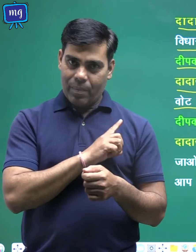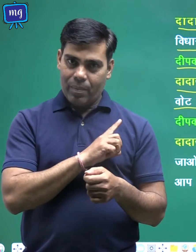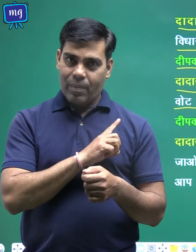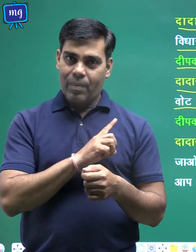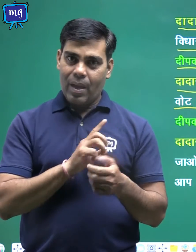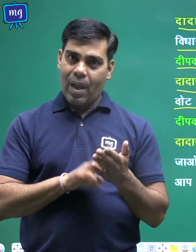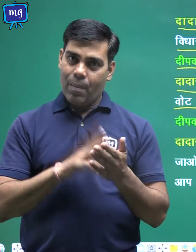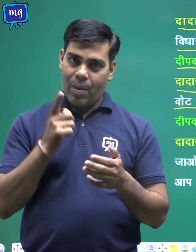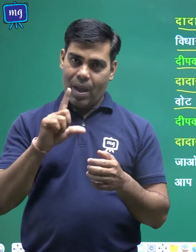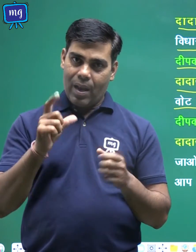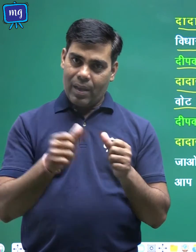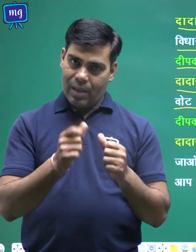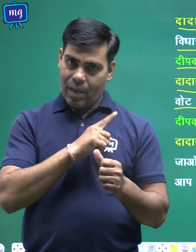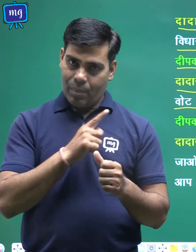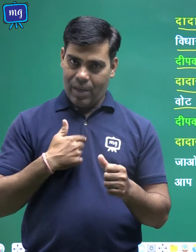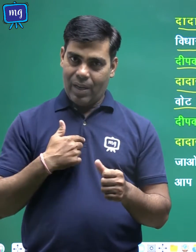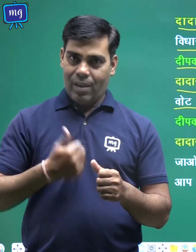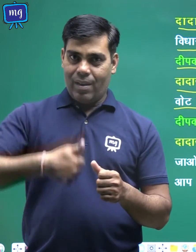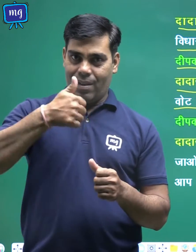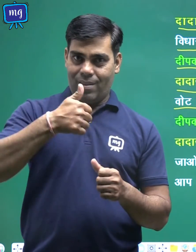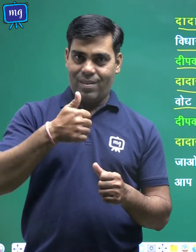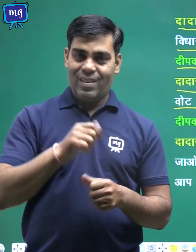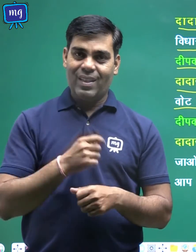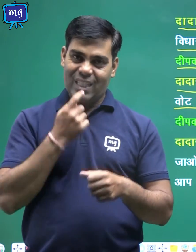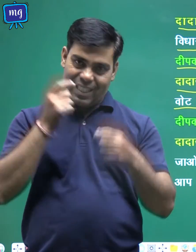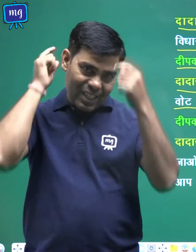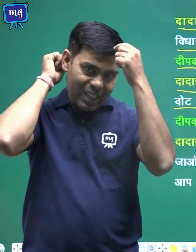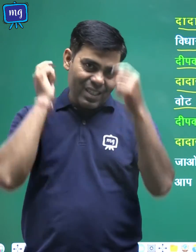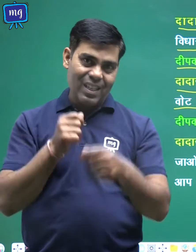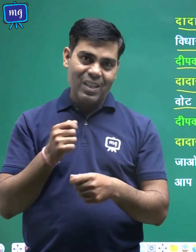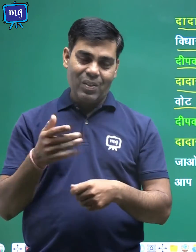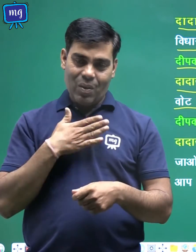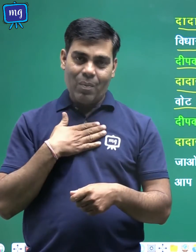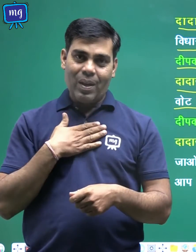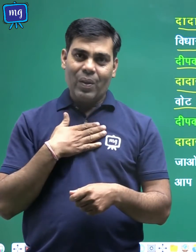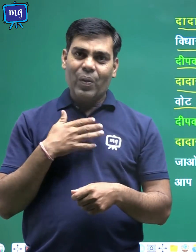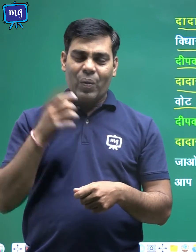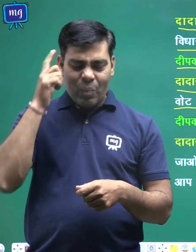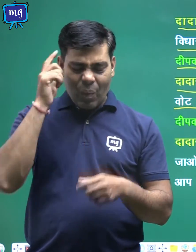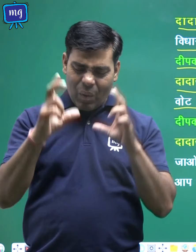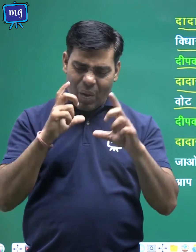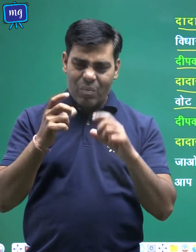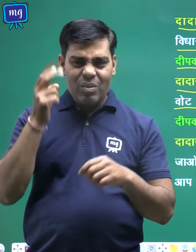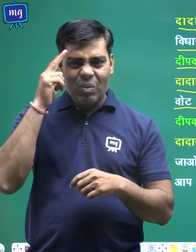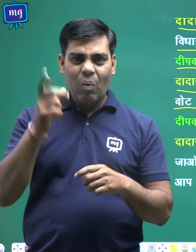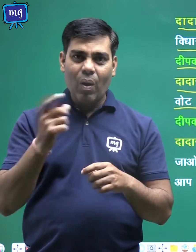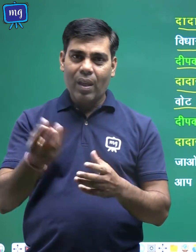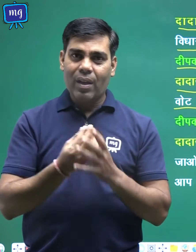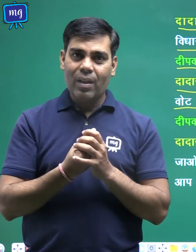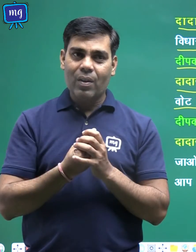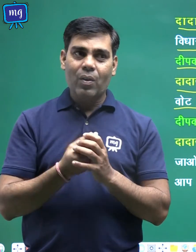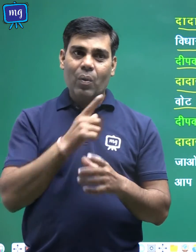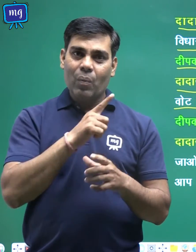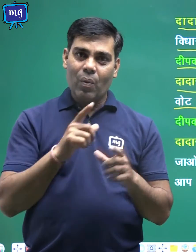या अपने नेता से है, जो हमारी समस्याओं को लेकर